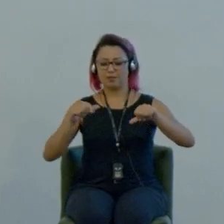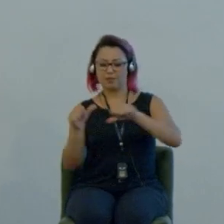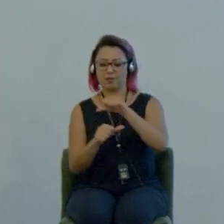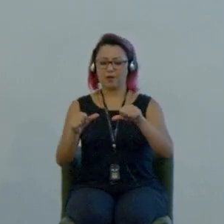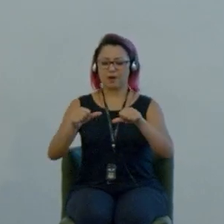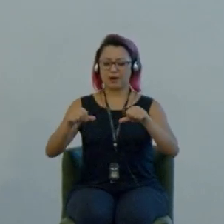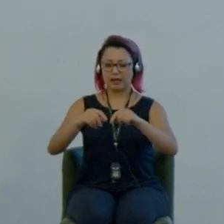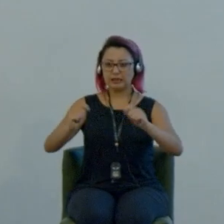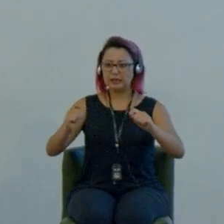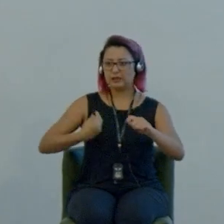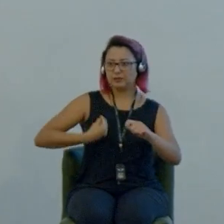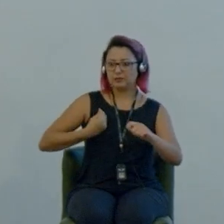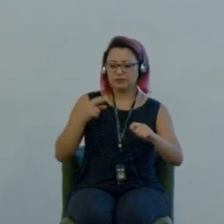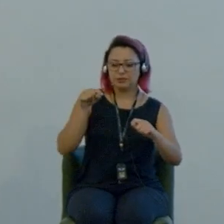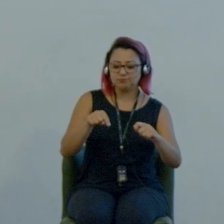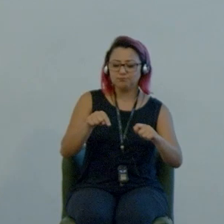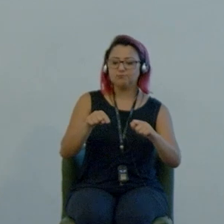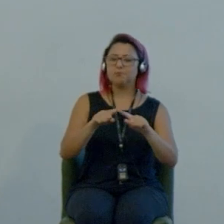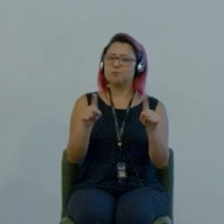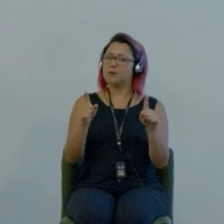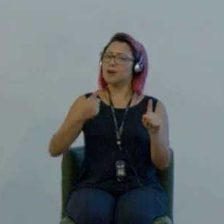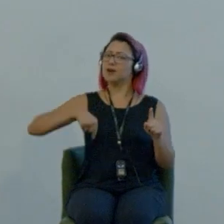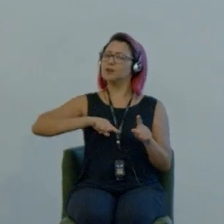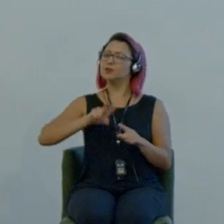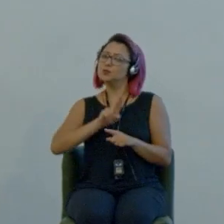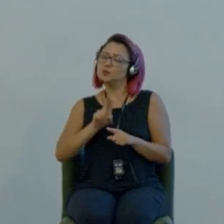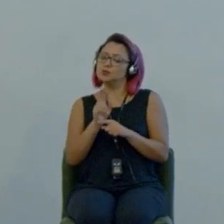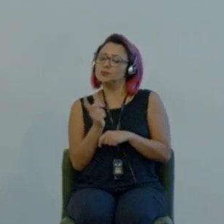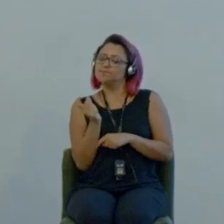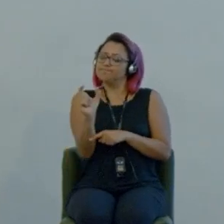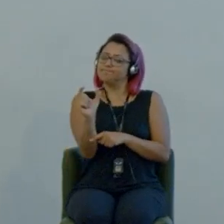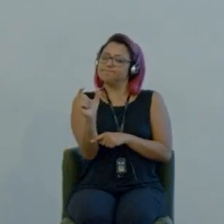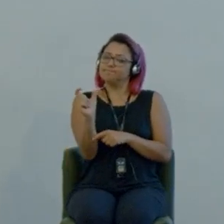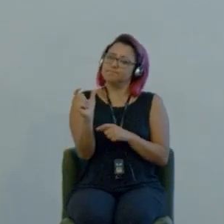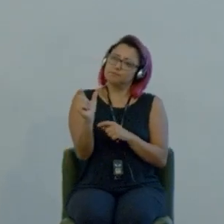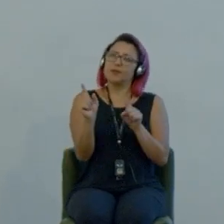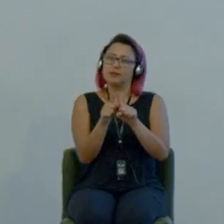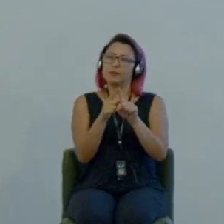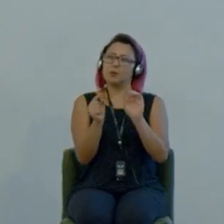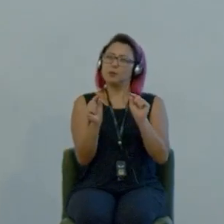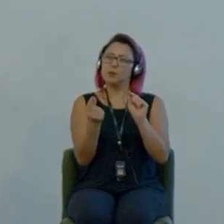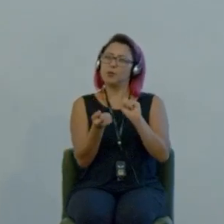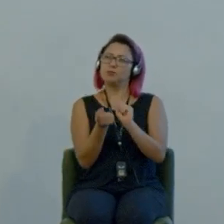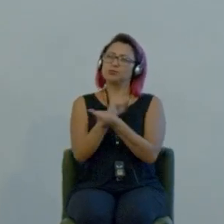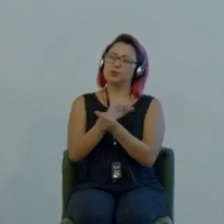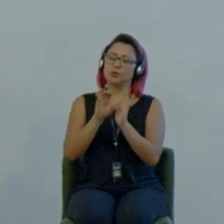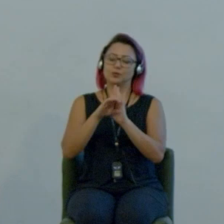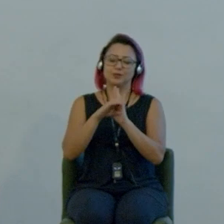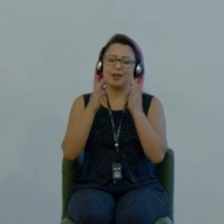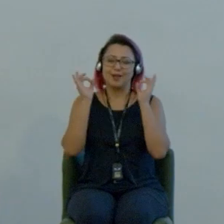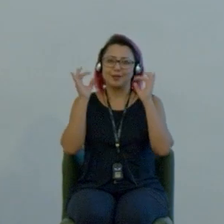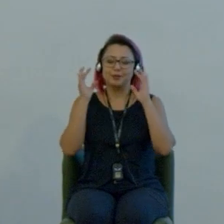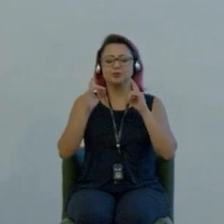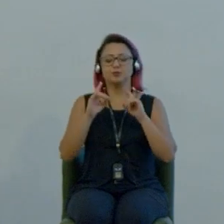habitable. Mais nous, on utilise ce terme à contresens, volontairement, en disant non,